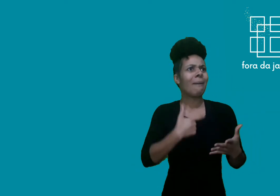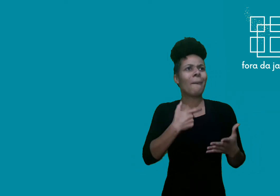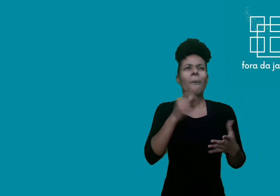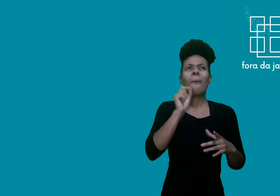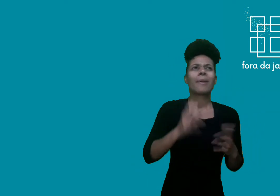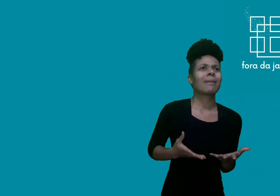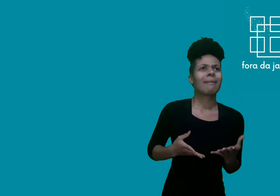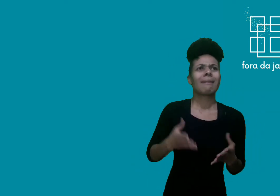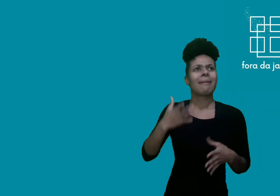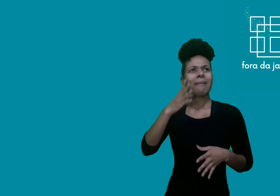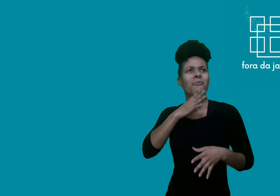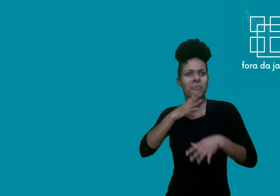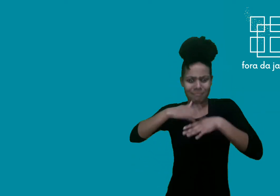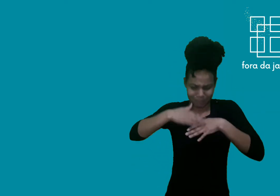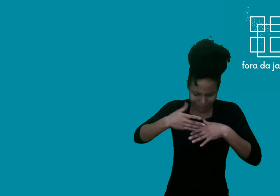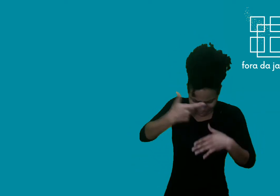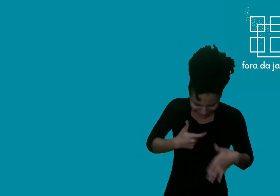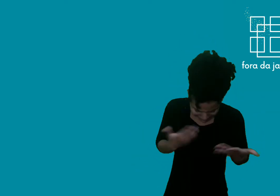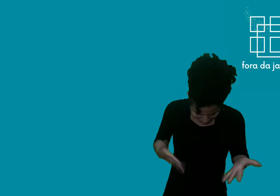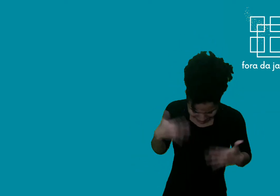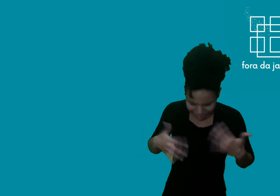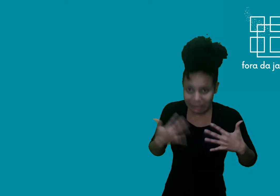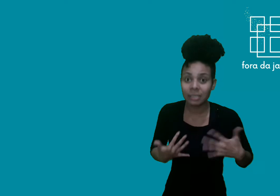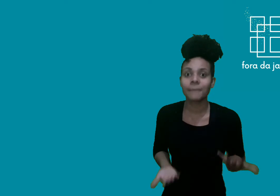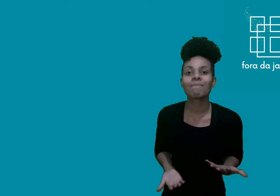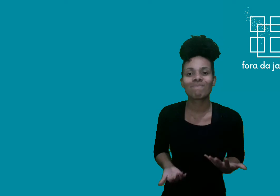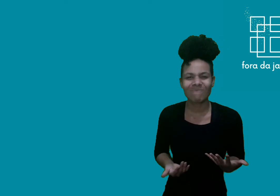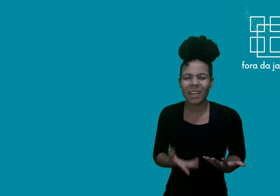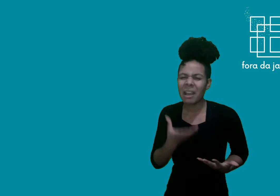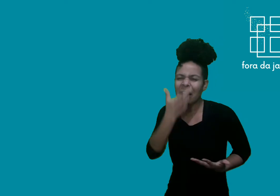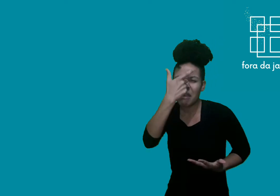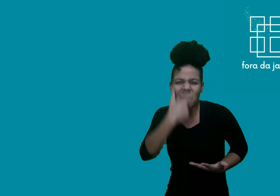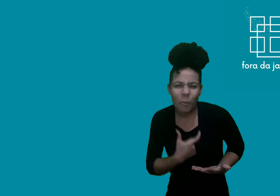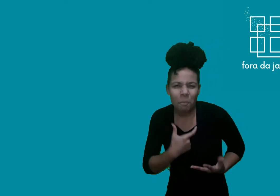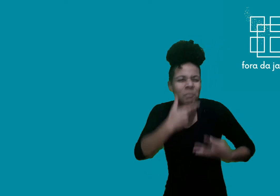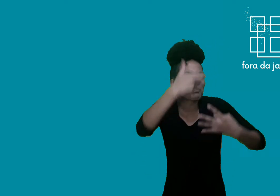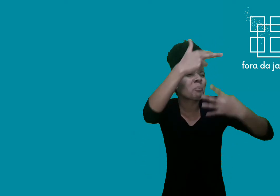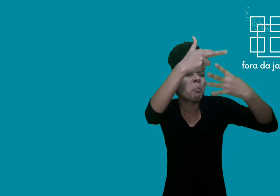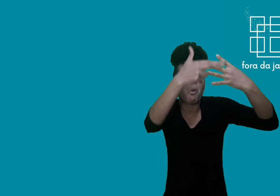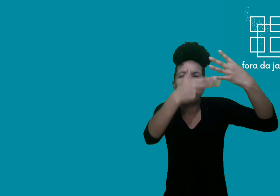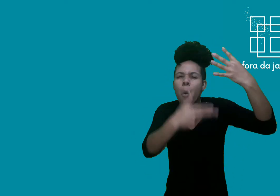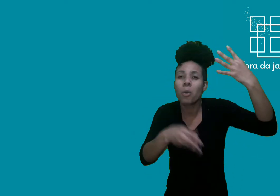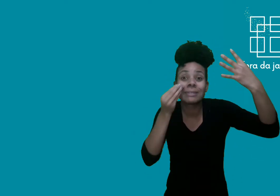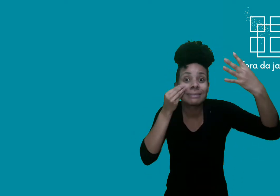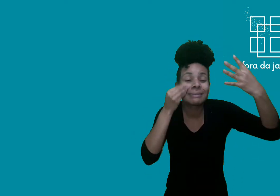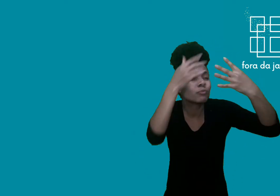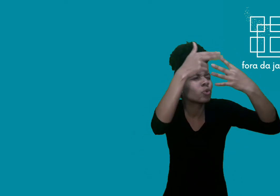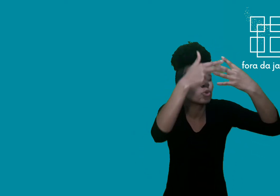existência. Porque não eu já tive resposta uma pronta. fase. Pois é, eu já tive uma fase que eu tinha esse desespero, né, para saber o que